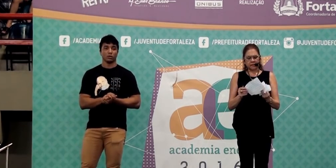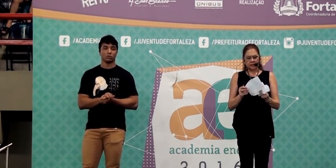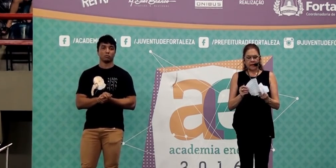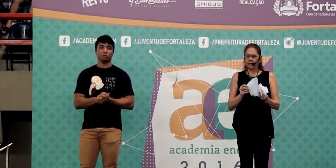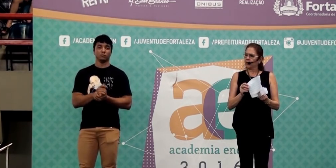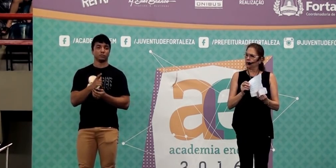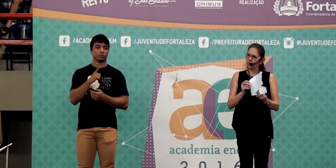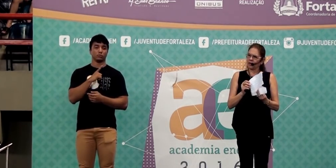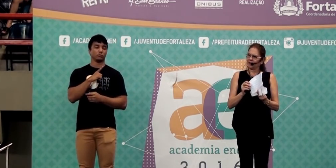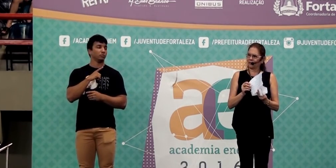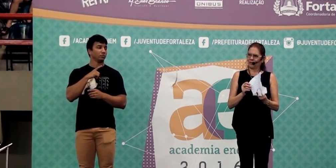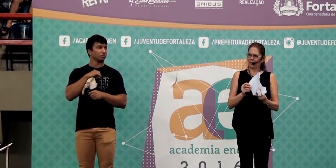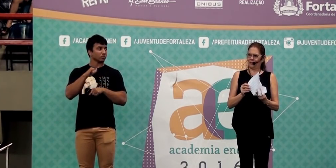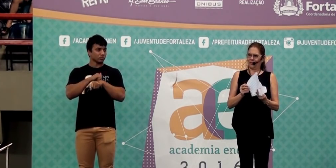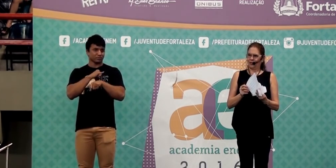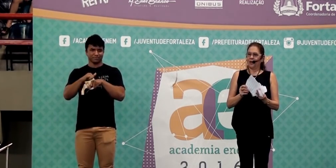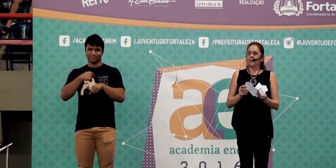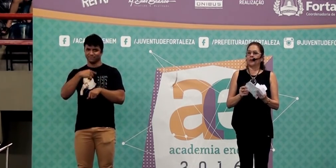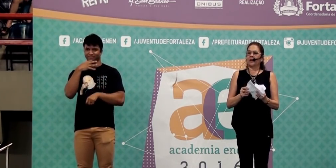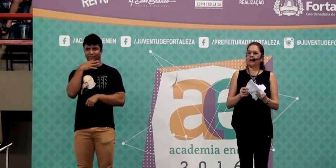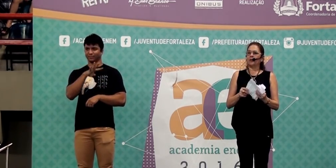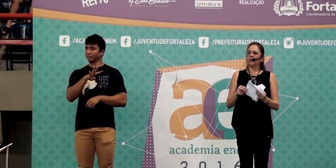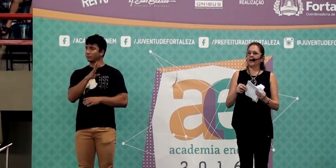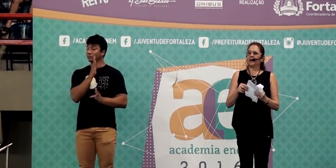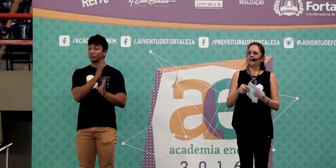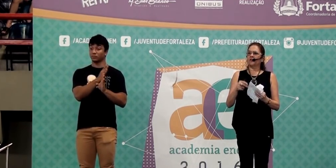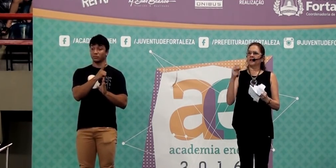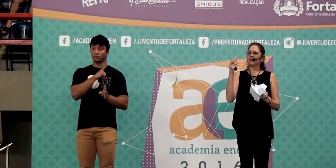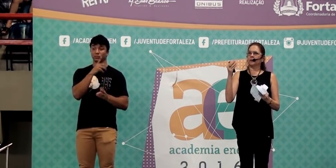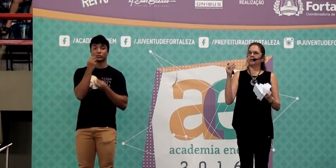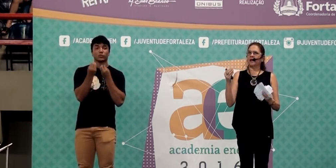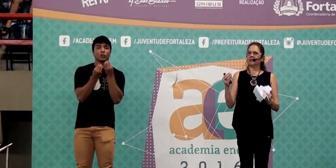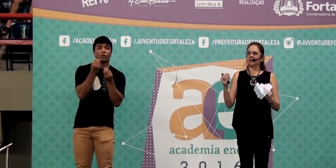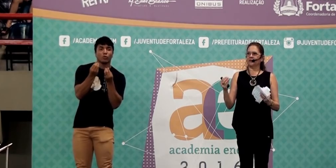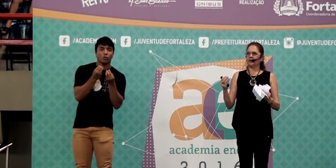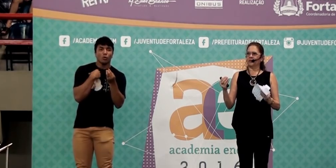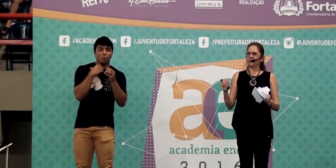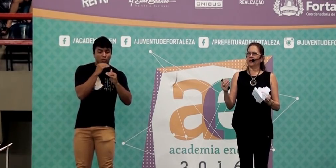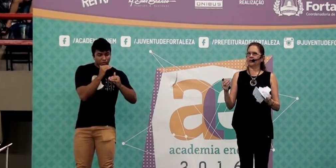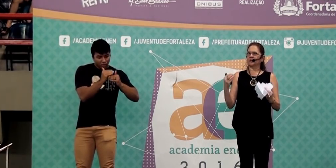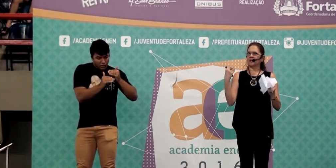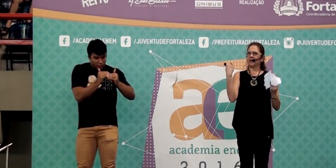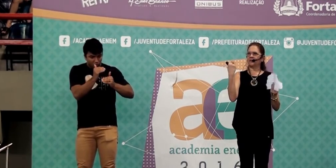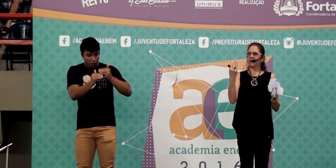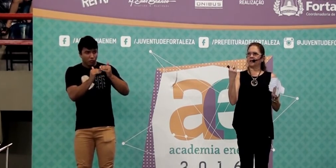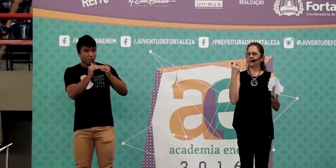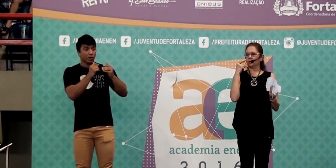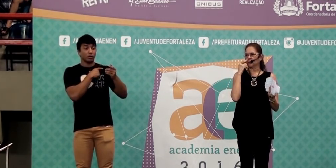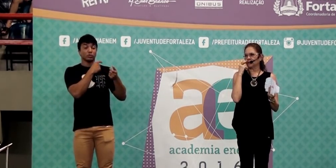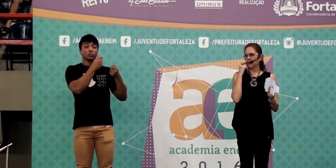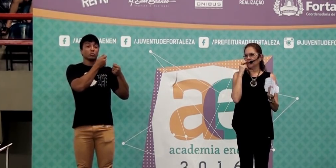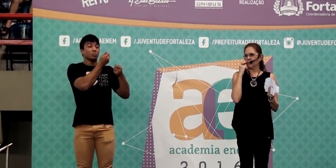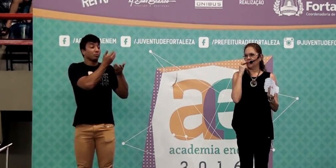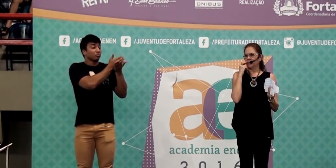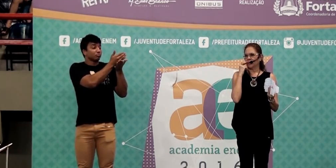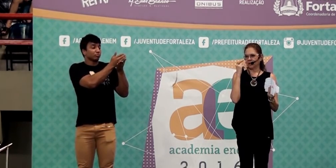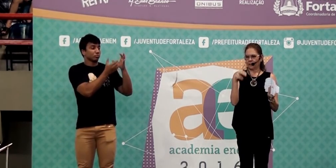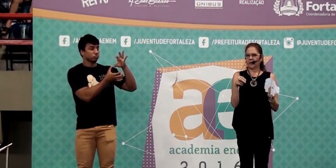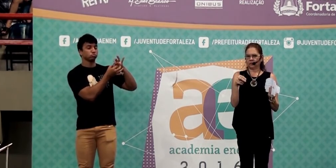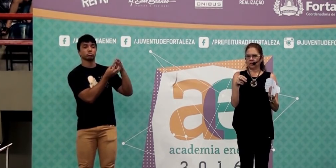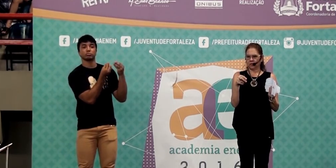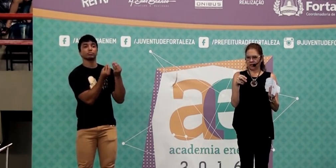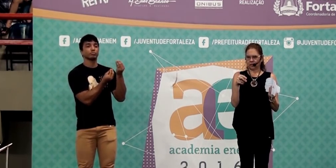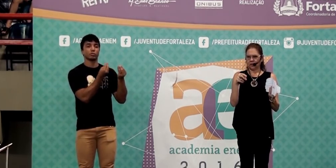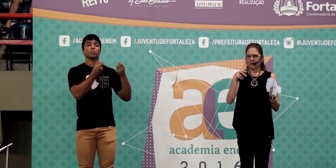Gente, essa técnica eu não conheço, não. Porque como é que eu vou fazer o desenvolvimento sem ter feito a introdução? Porque